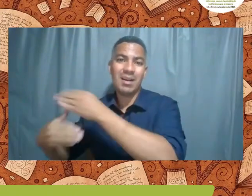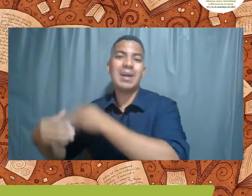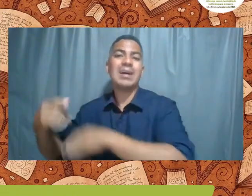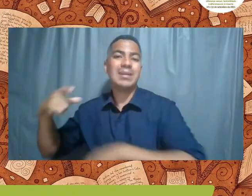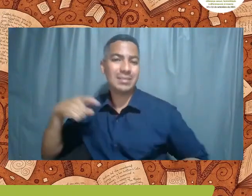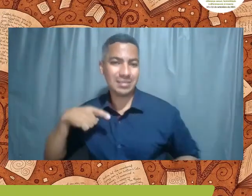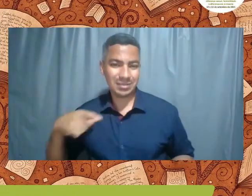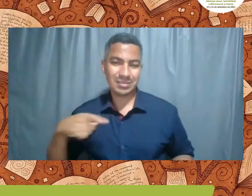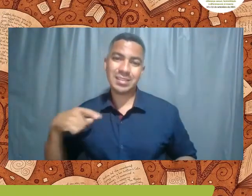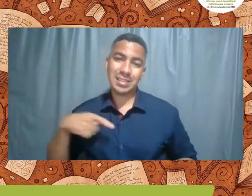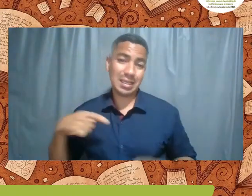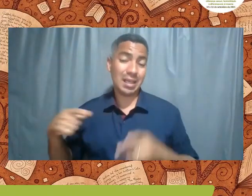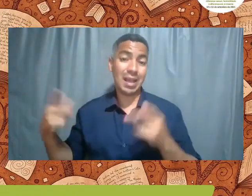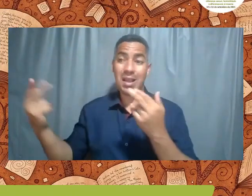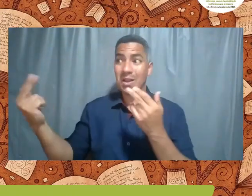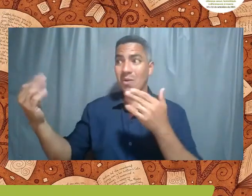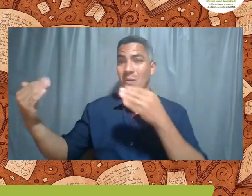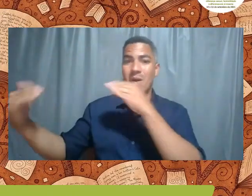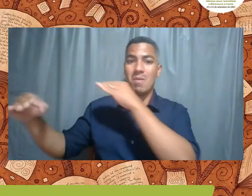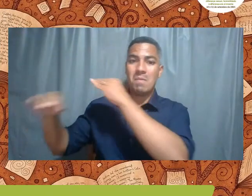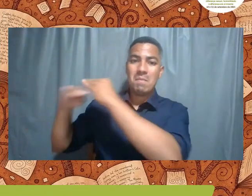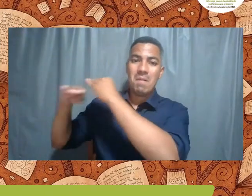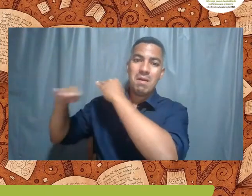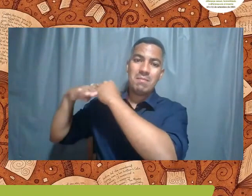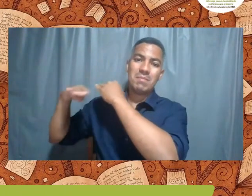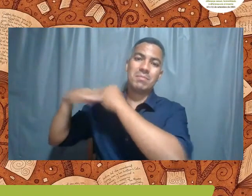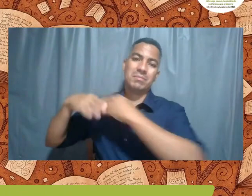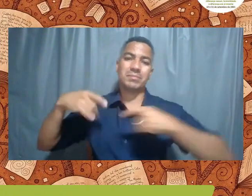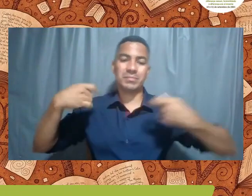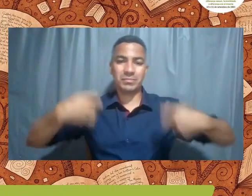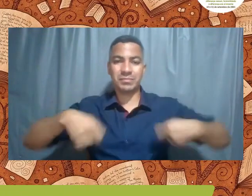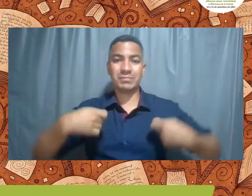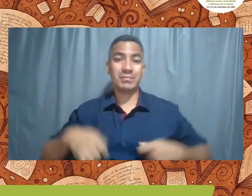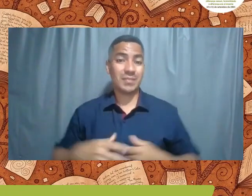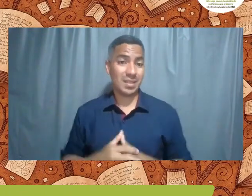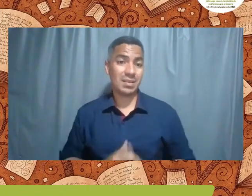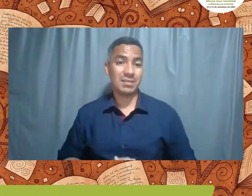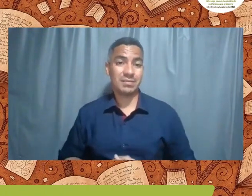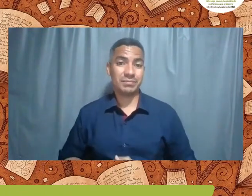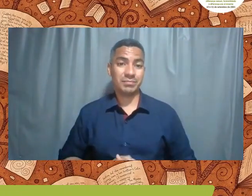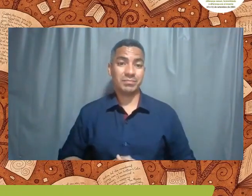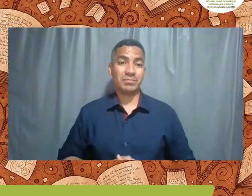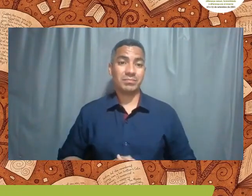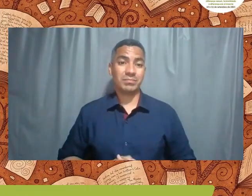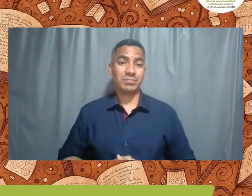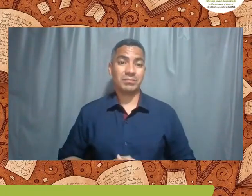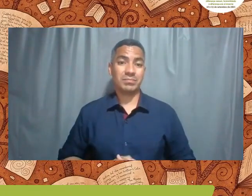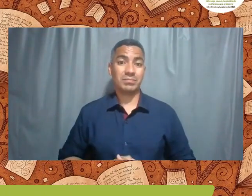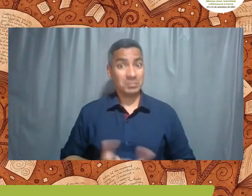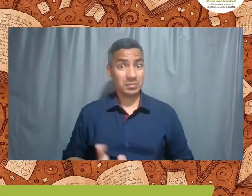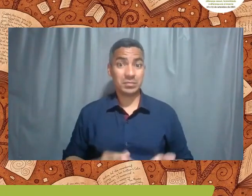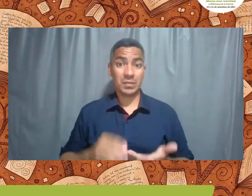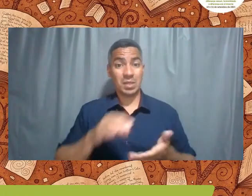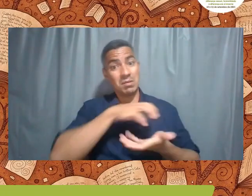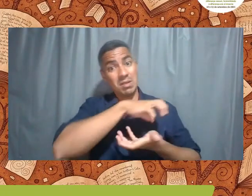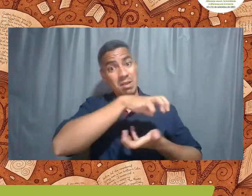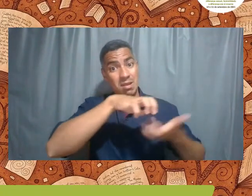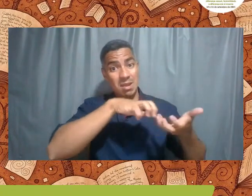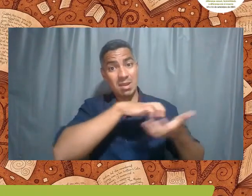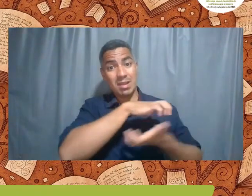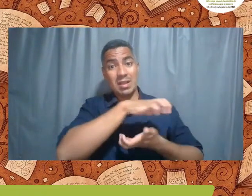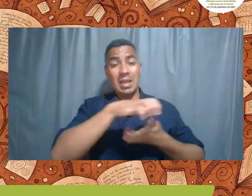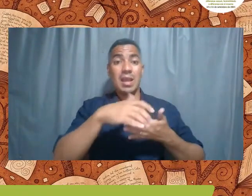igualitarismo feminino. Né. É preciso dizer que esse segundo, assim eu denomino movimento feminista, ele foi muito